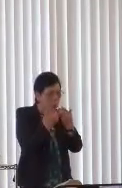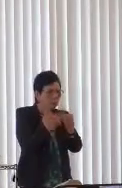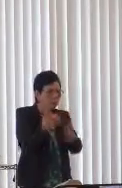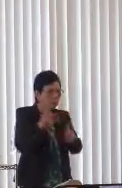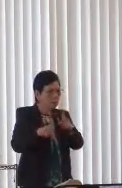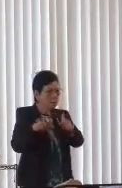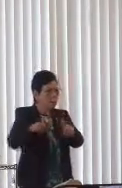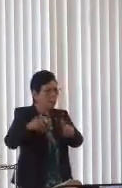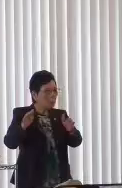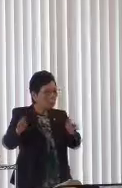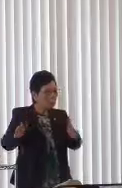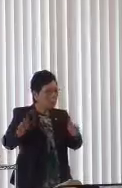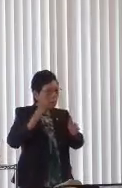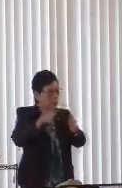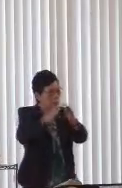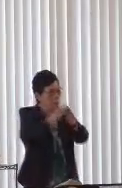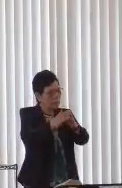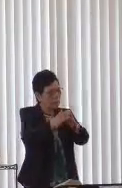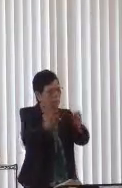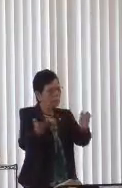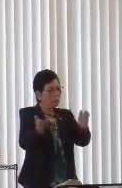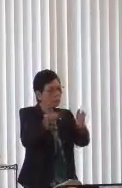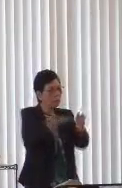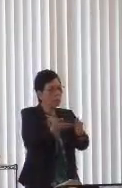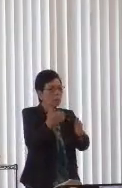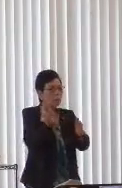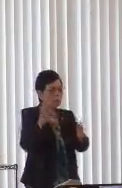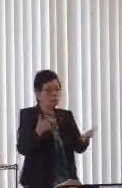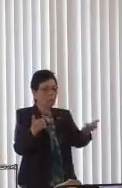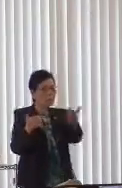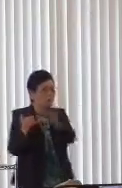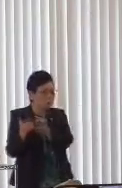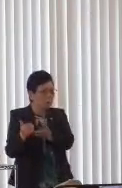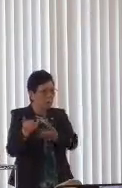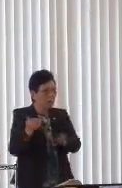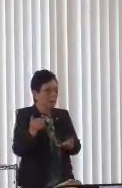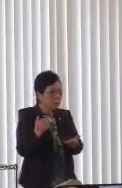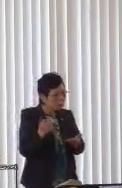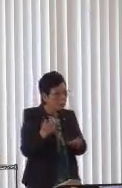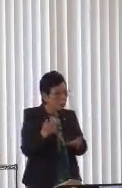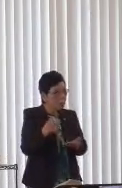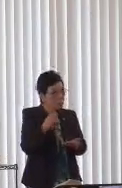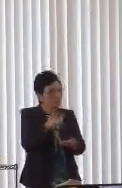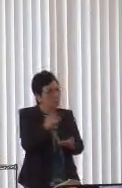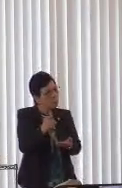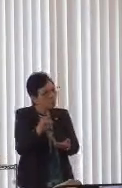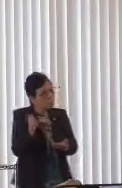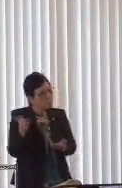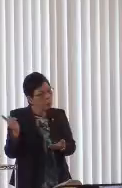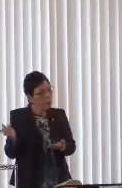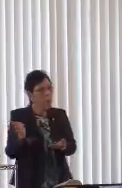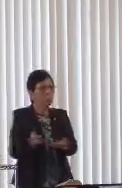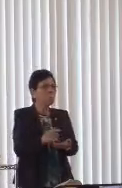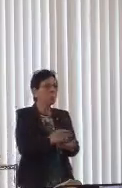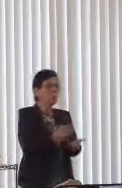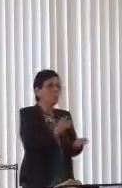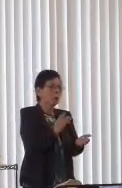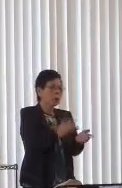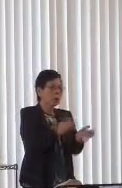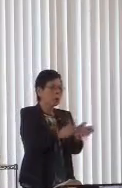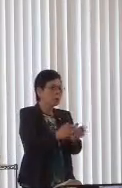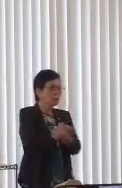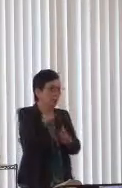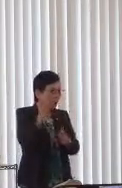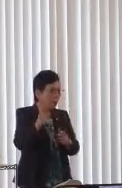に宿を貸し、裸の時に着せ、病気の時に見舞い、牢にいた時に訪ねてくれたからだという、このことを指してい